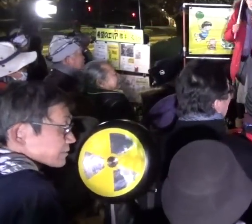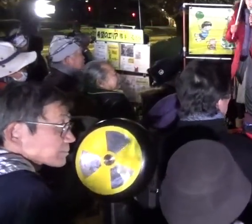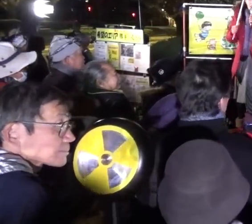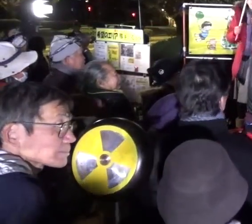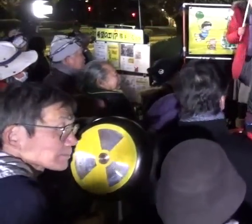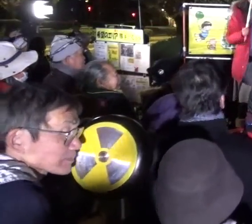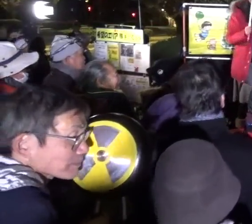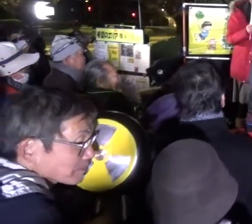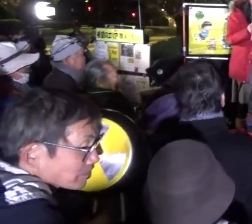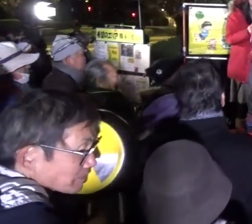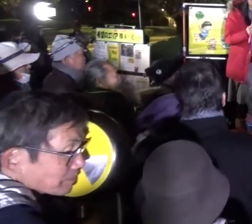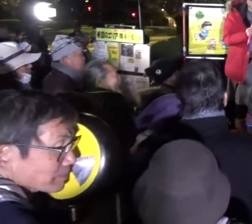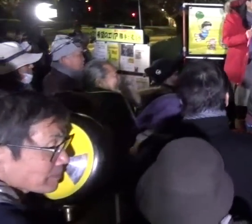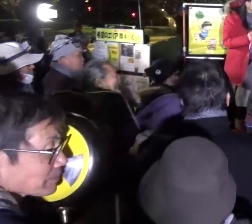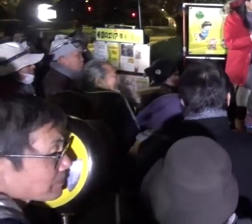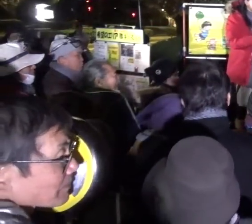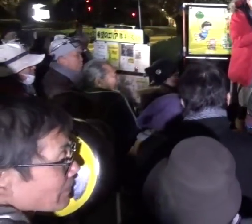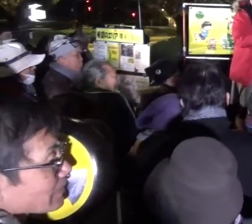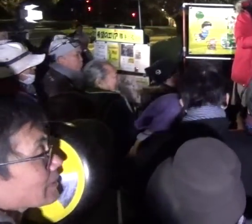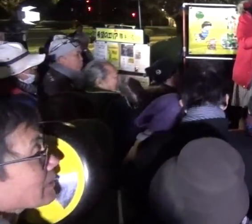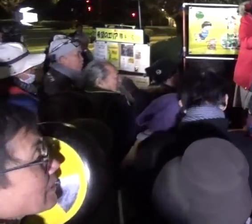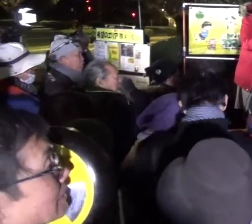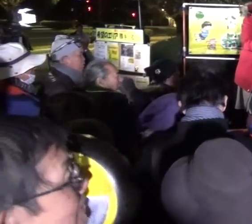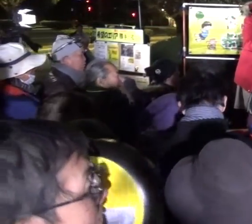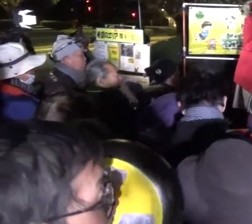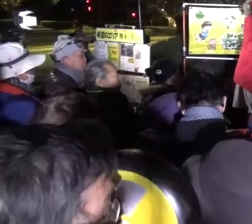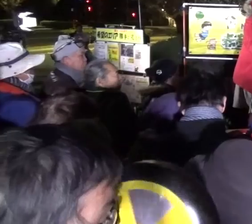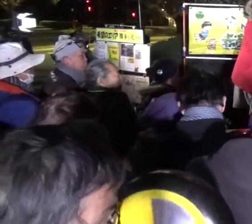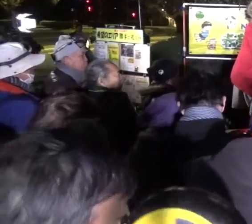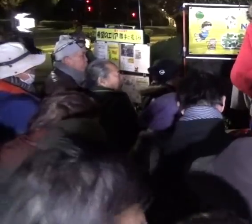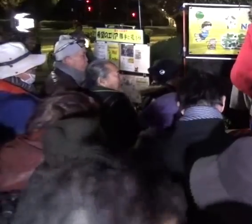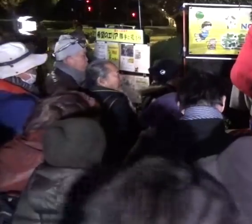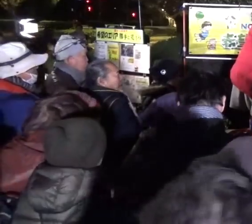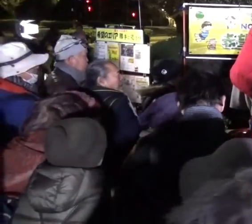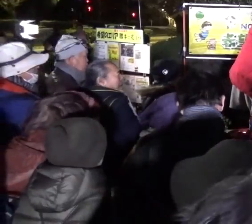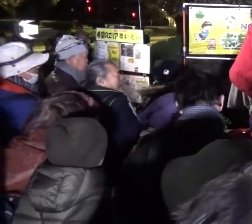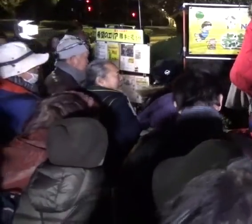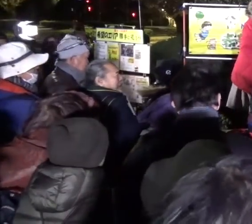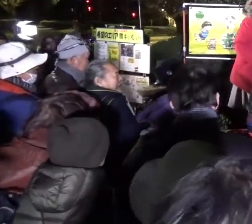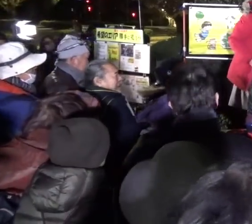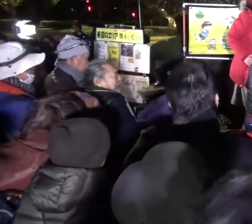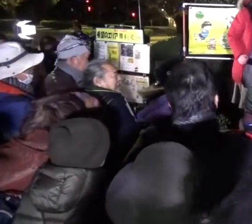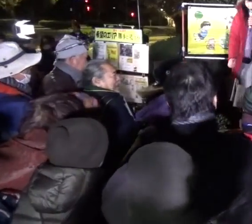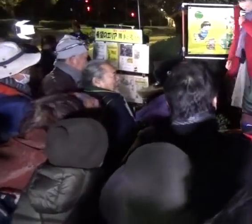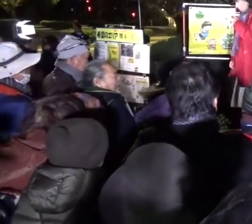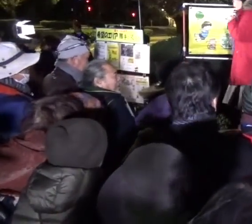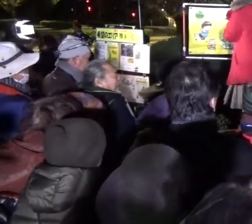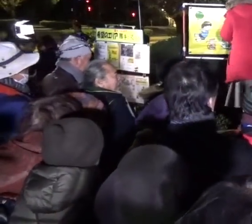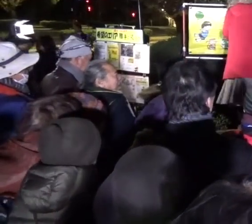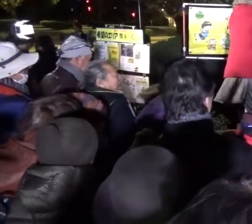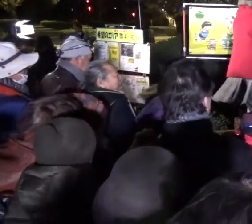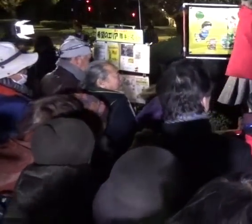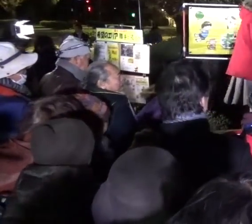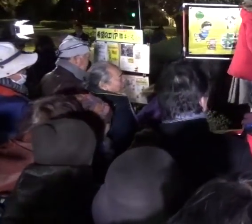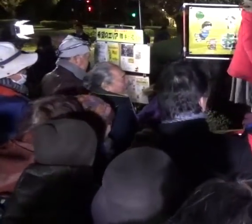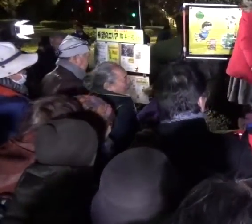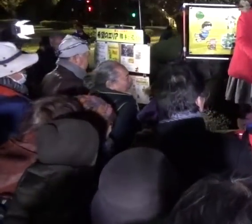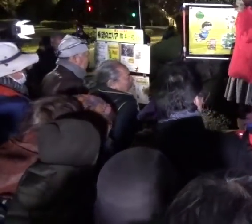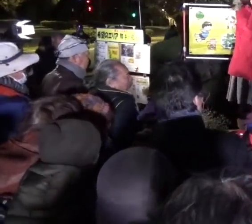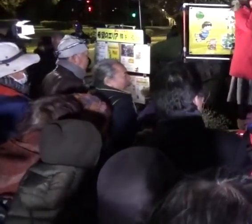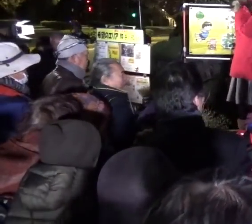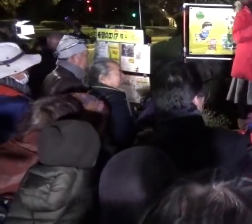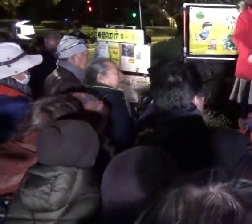ね、連絡行ってもいいよっていう人いらっしゃいましたら、スタッフまで連絡先とお名前